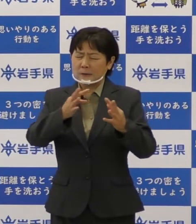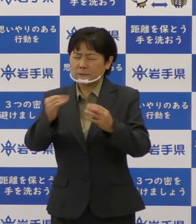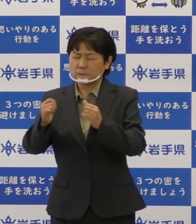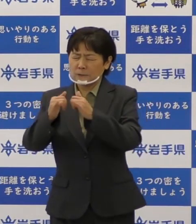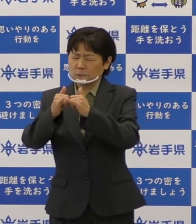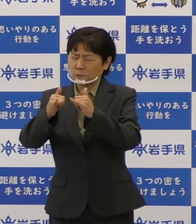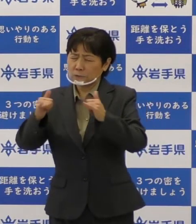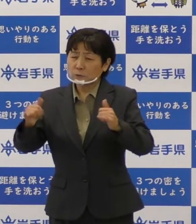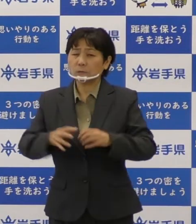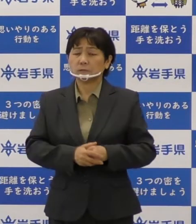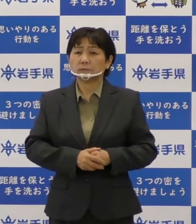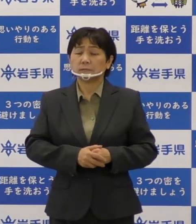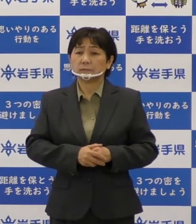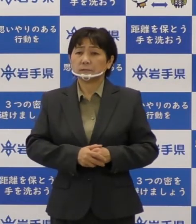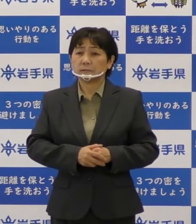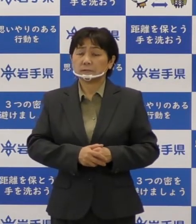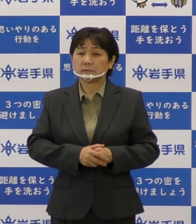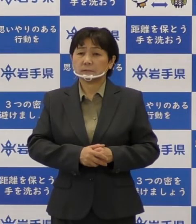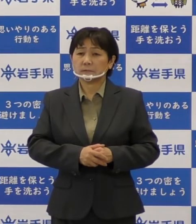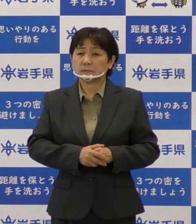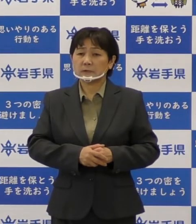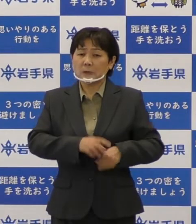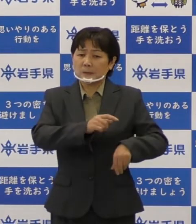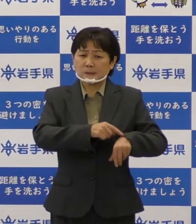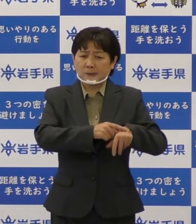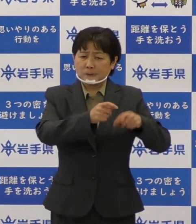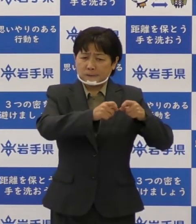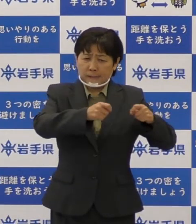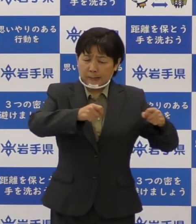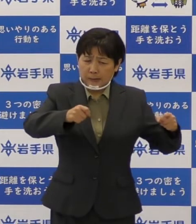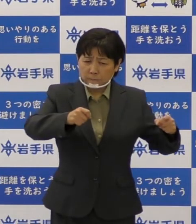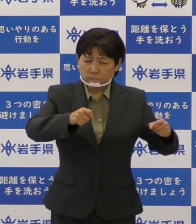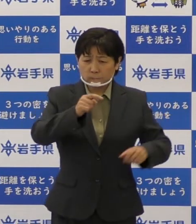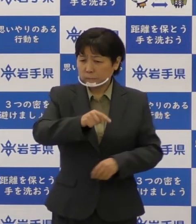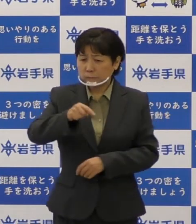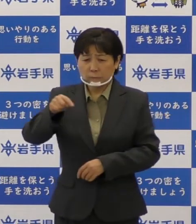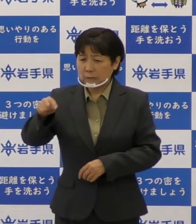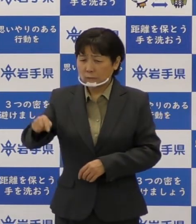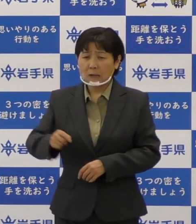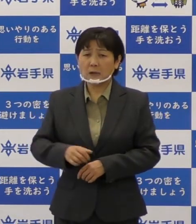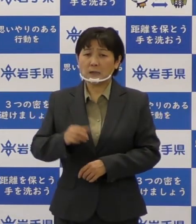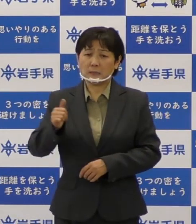染リスクの高まる場面に注意して開催するっていうことは